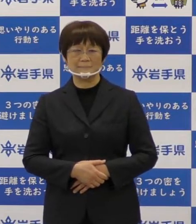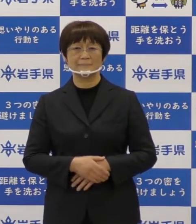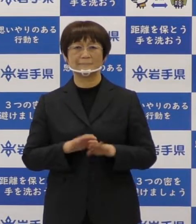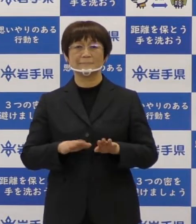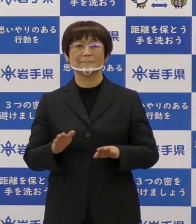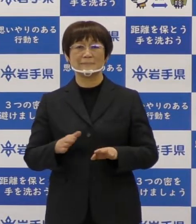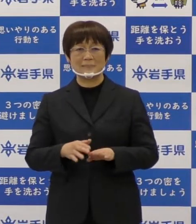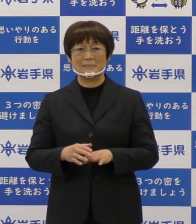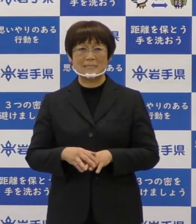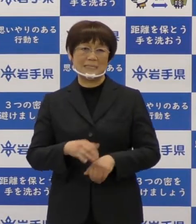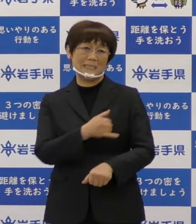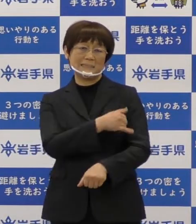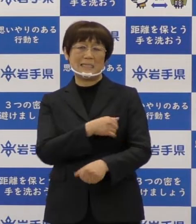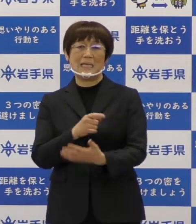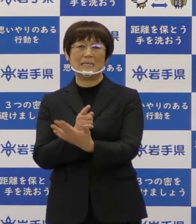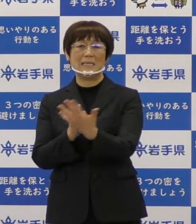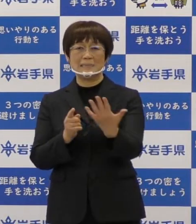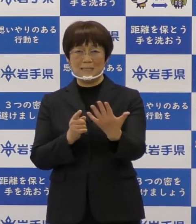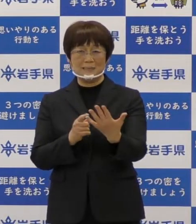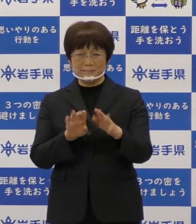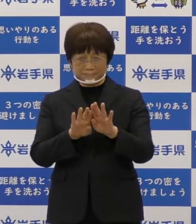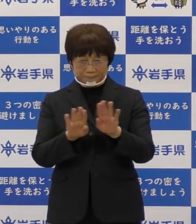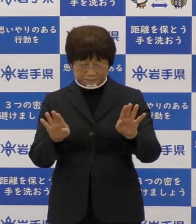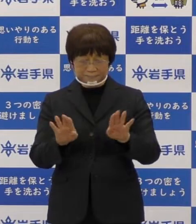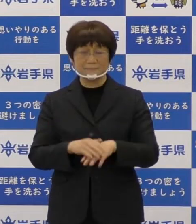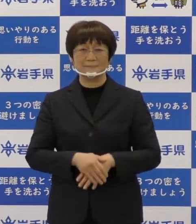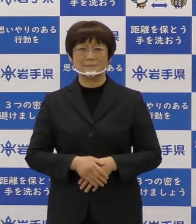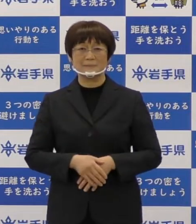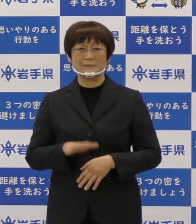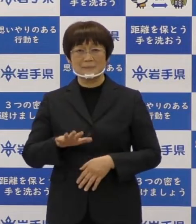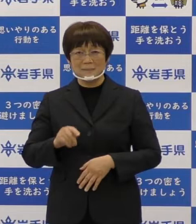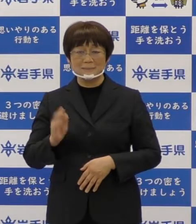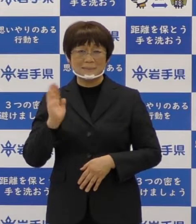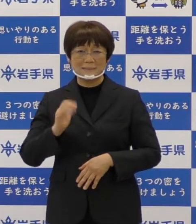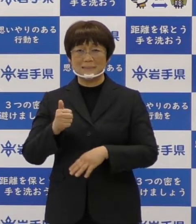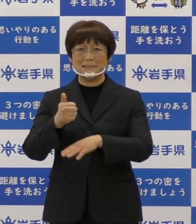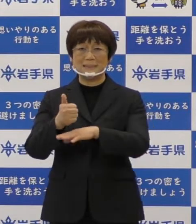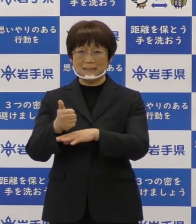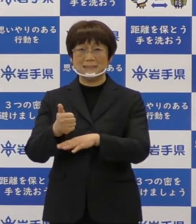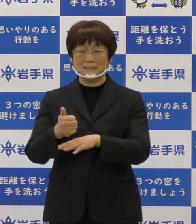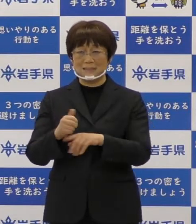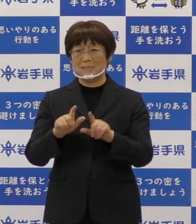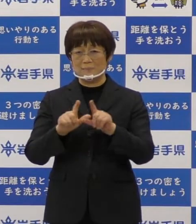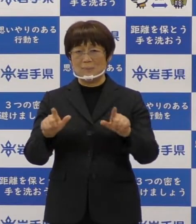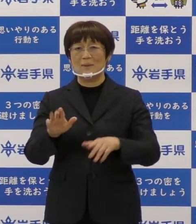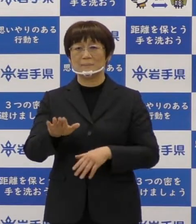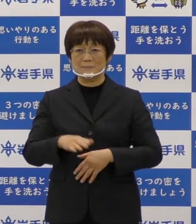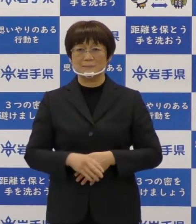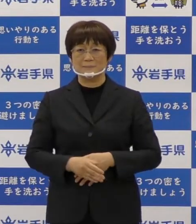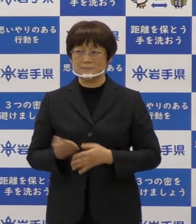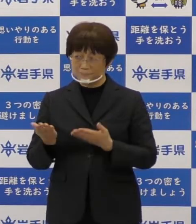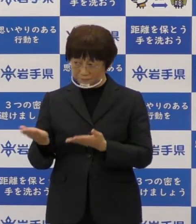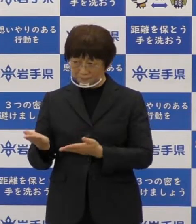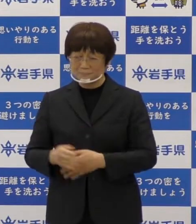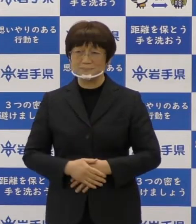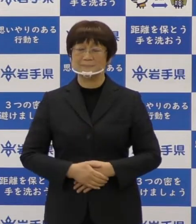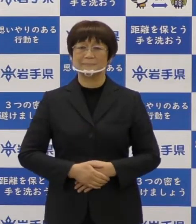ただいまから記者会見を行います。最初に知事から発表がございます。それでは知事お願いします。